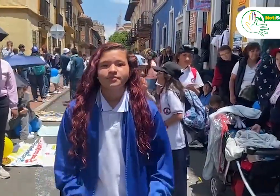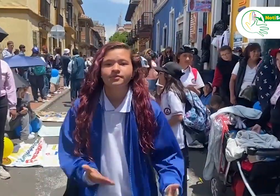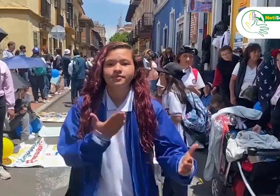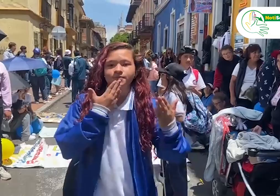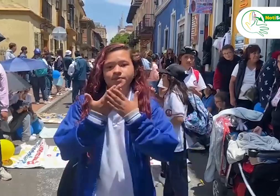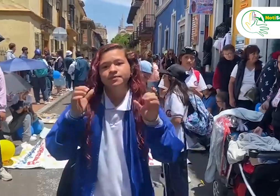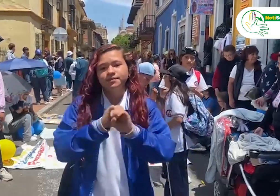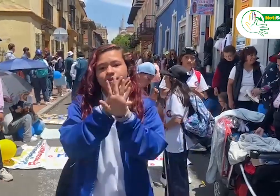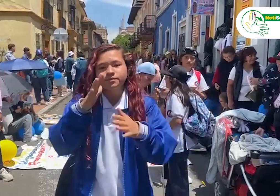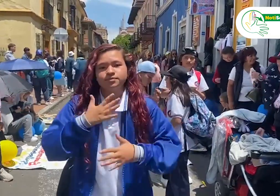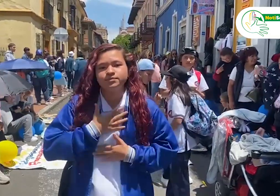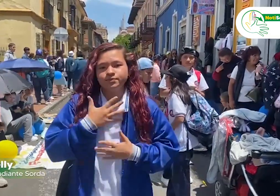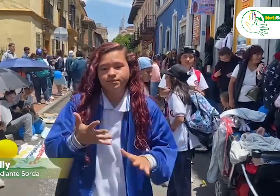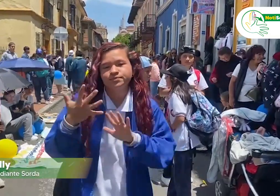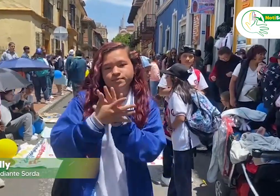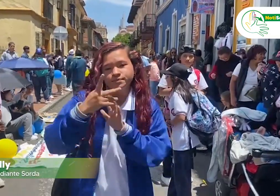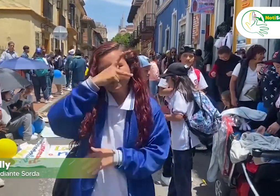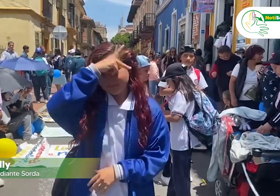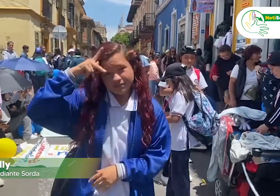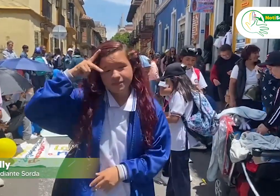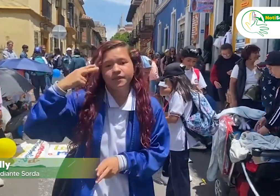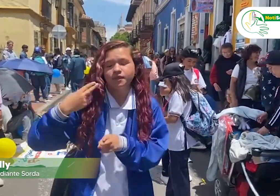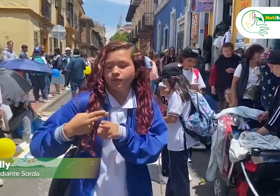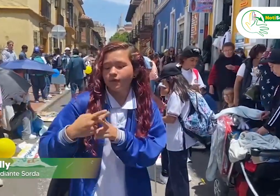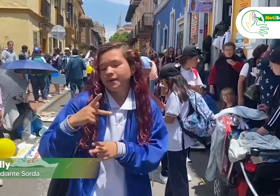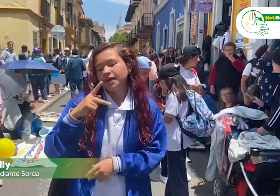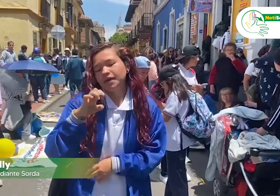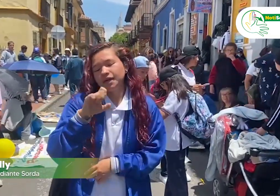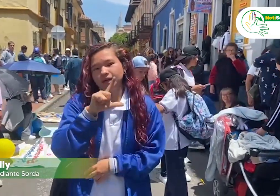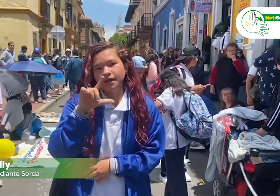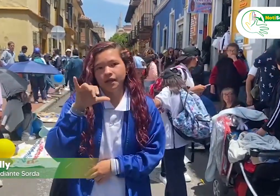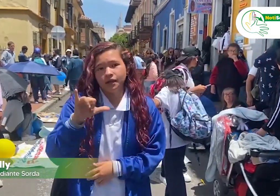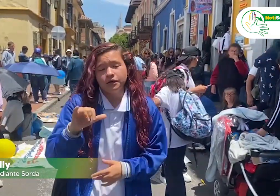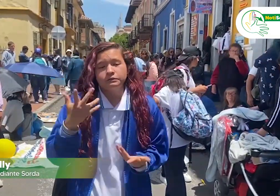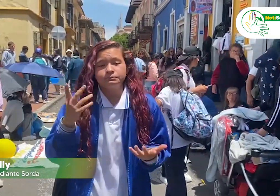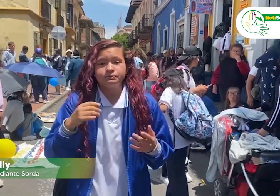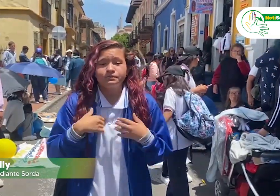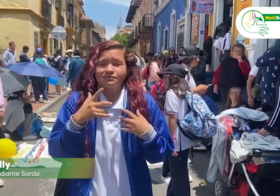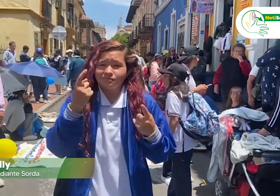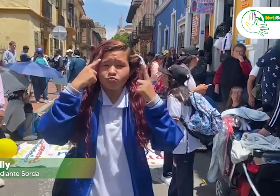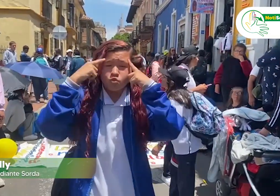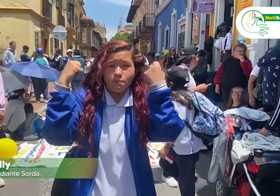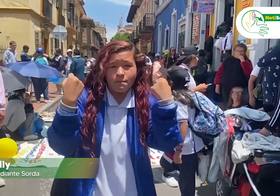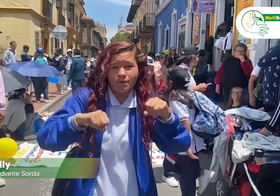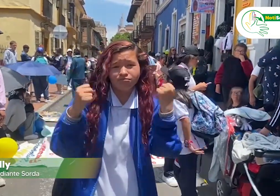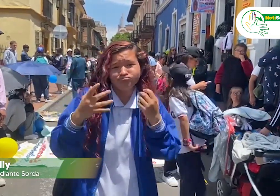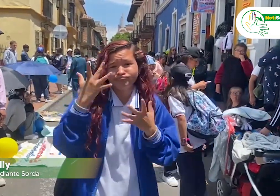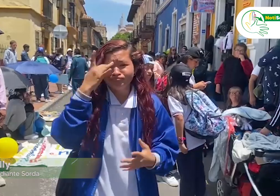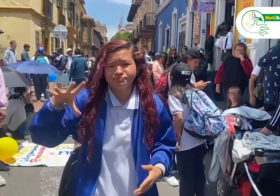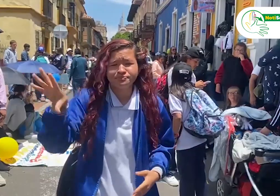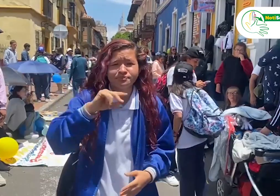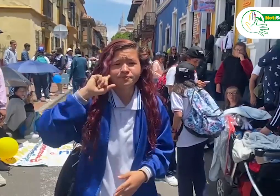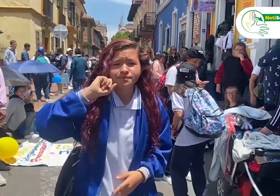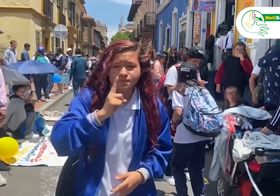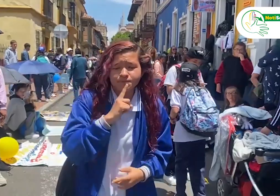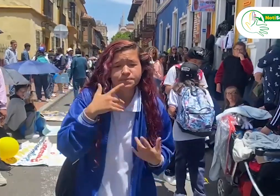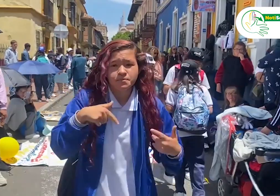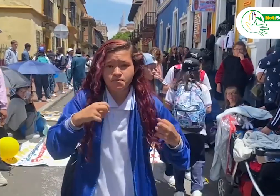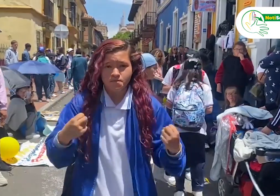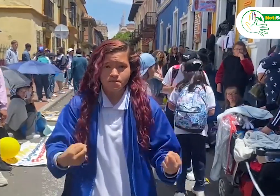Buenos días, mucho gusto, mi seña es esta, mi nombre es Kelly, yo estoy muy preocupada porque todos los estudiantes sordos del